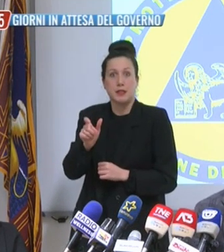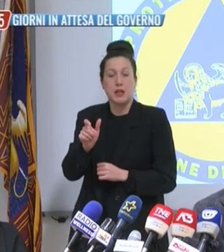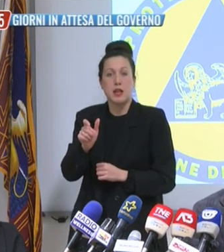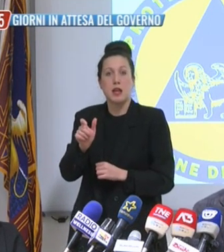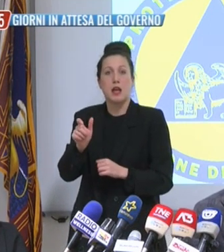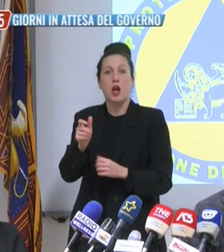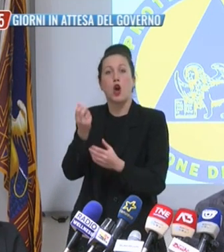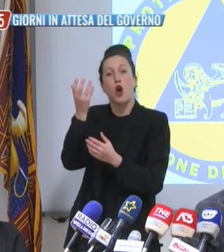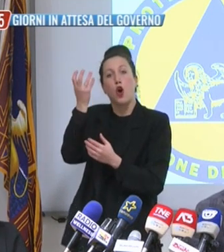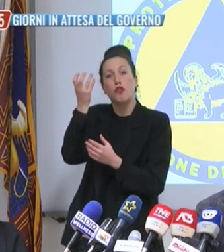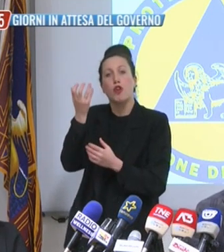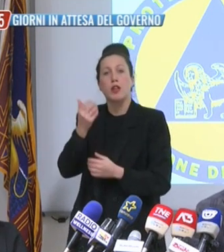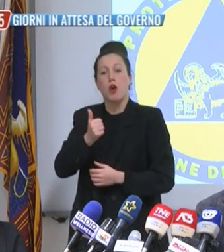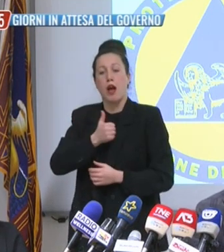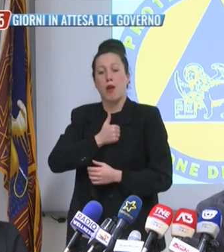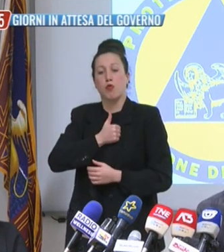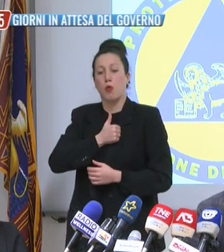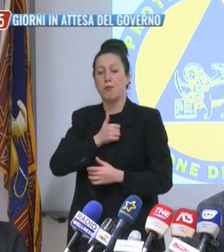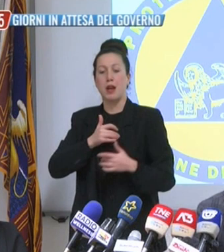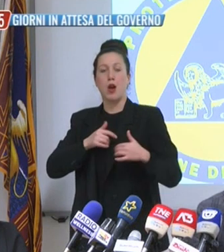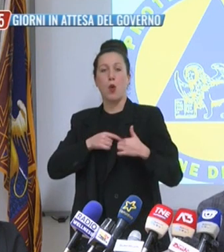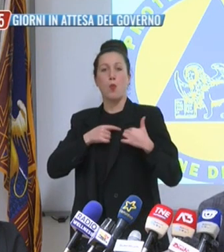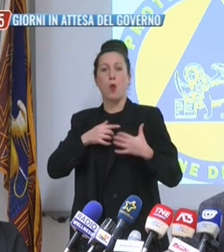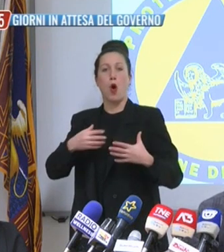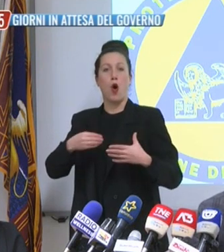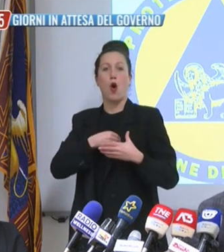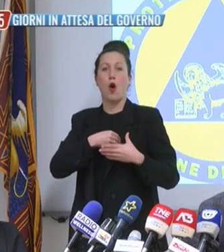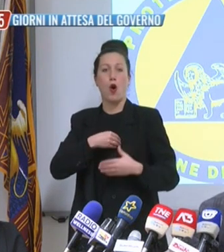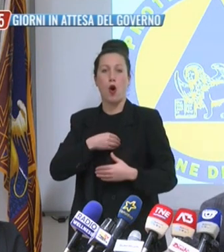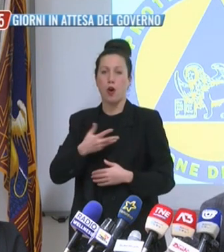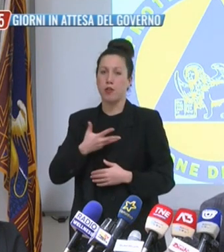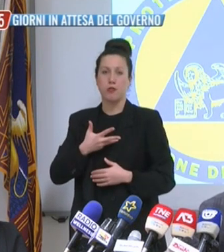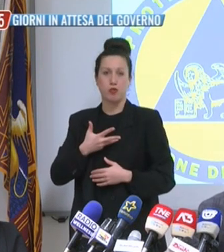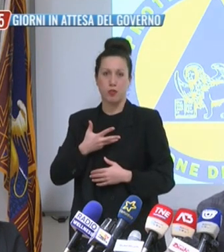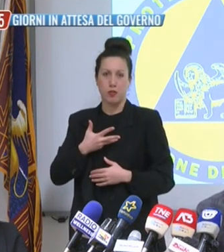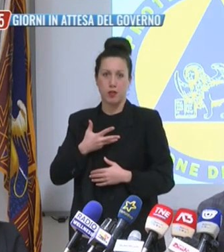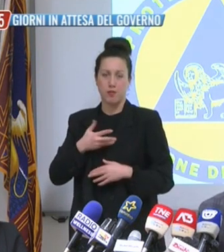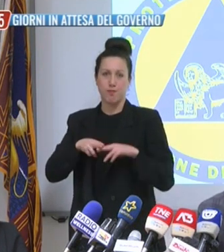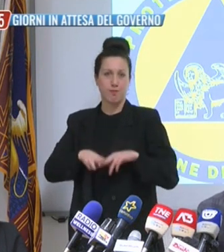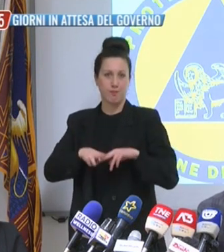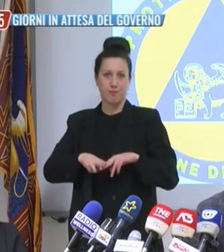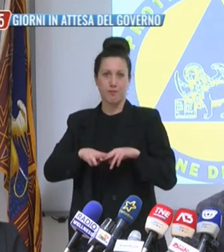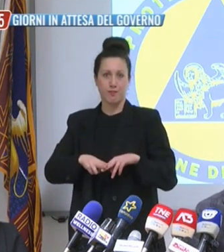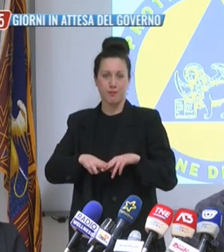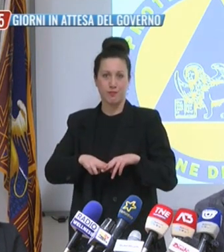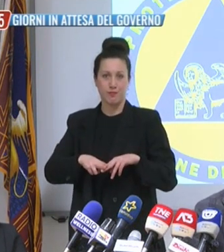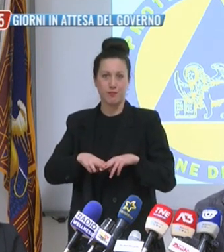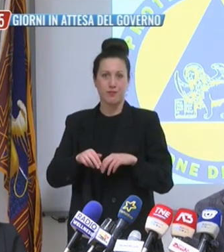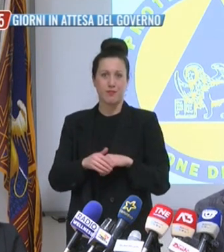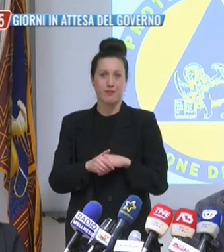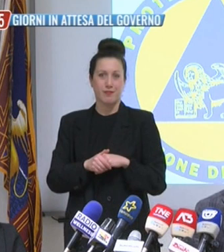non porti il fazzoletto? Cioè, uno il verde ce l'ha nel cuore, poi il verde non ci stava con tutto l'abbigliamento, dicevo, è un colore che non si abbina